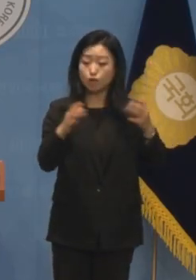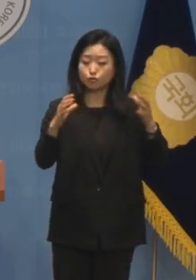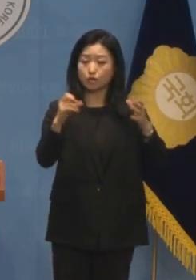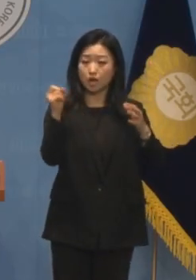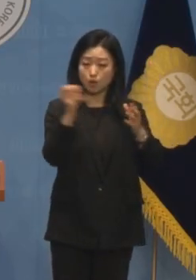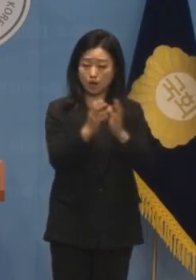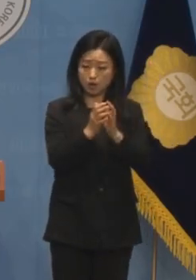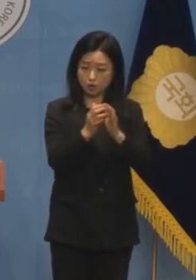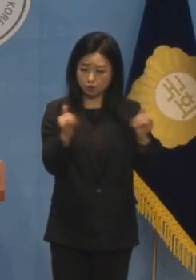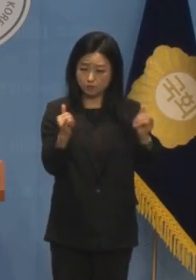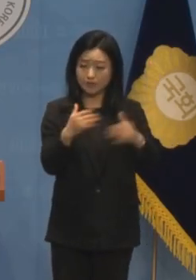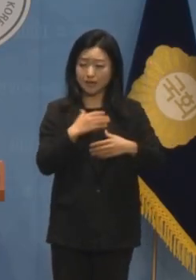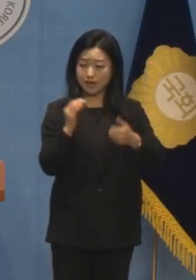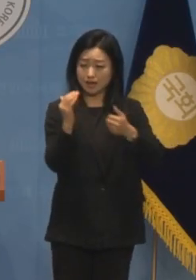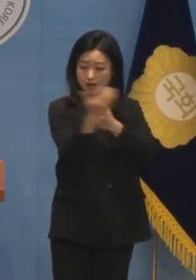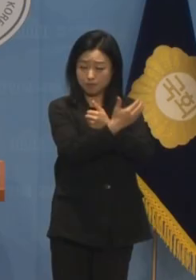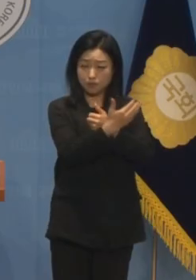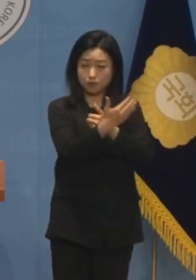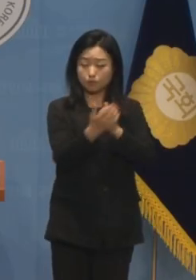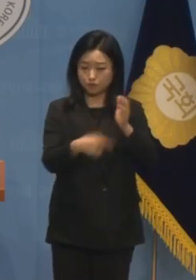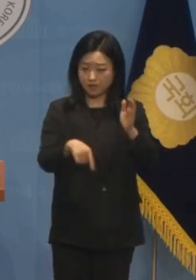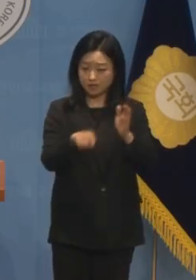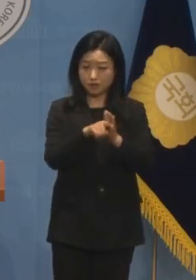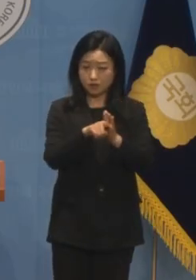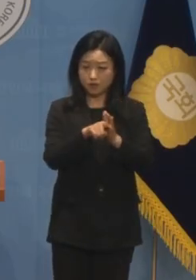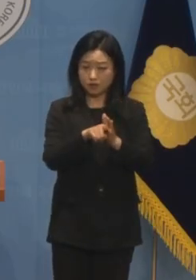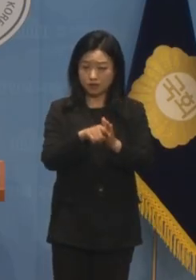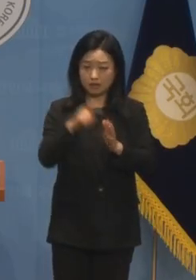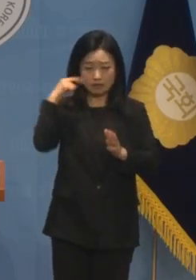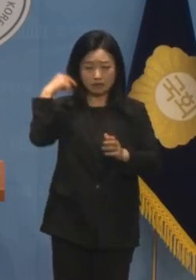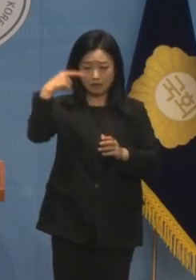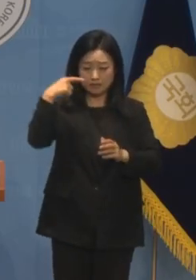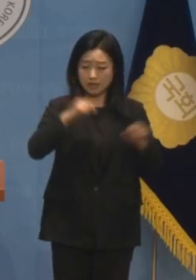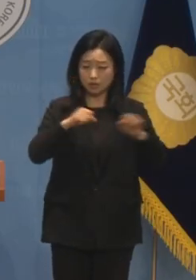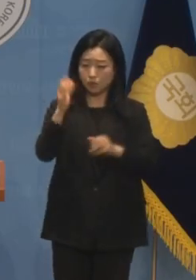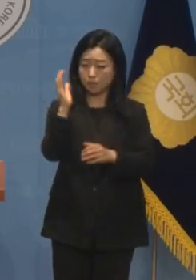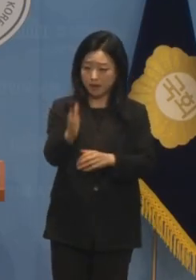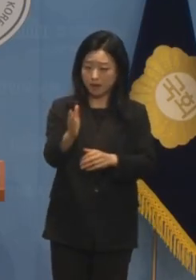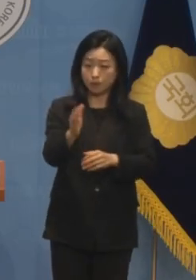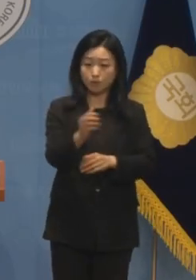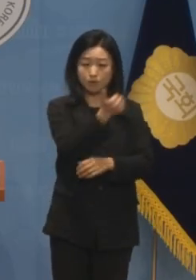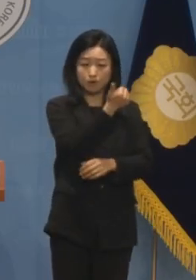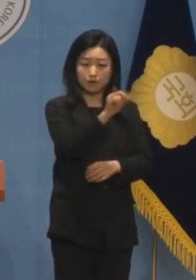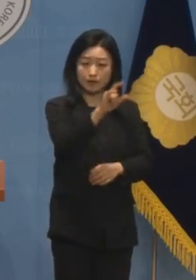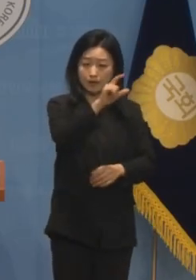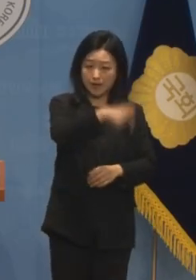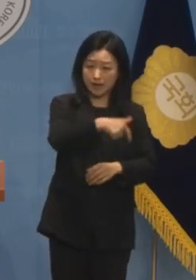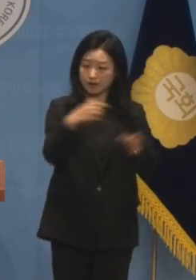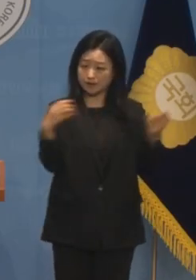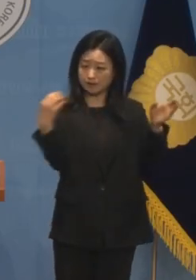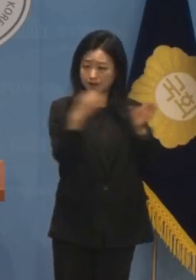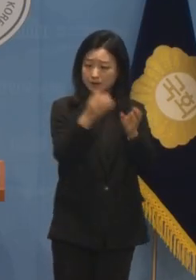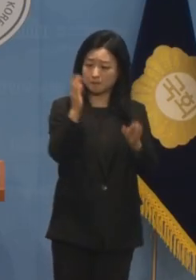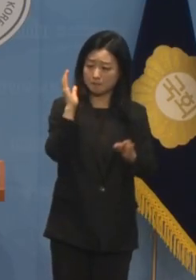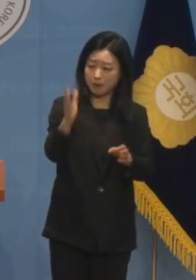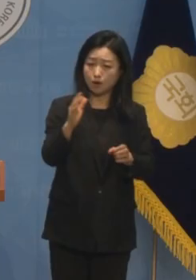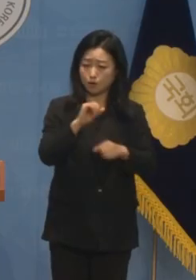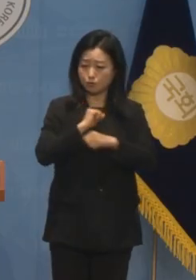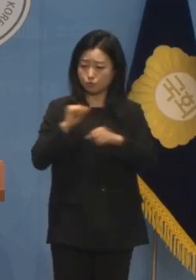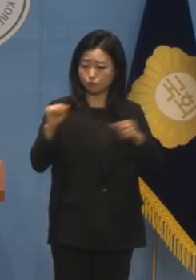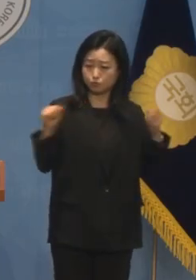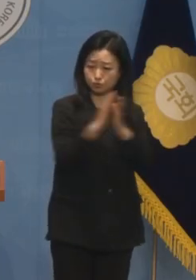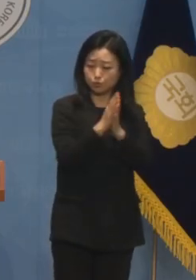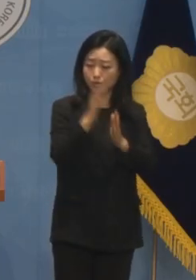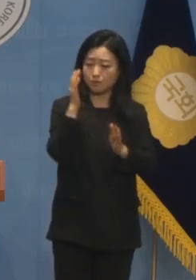놓고 무모한 객기를 부릴 것이 아니라 핵 국가와는 대결과 대립보다 군사적 충돌이